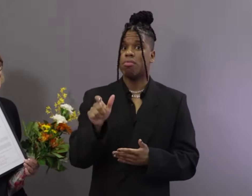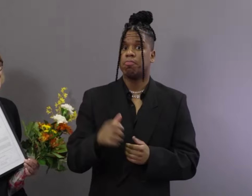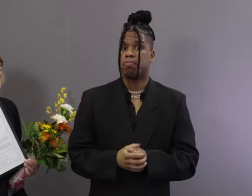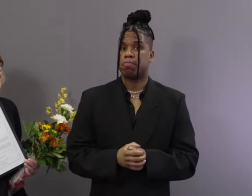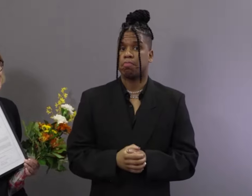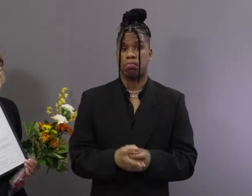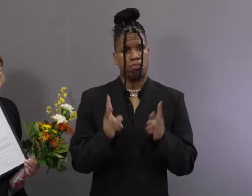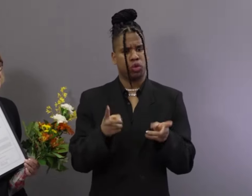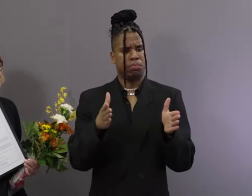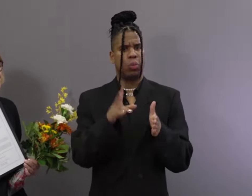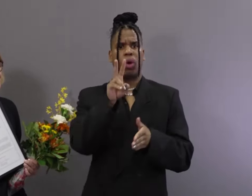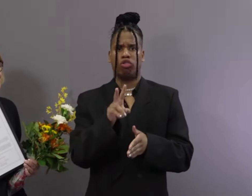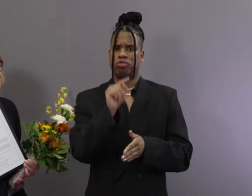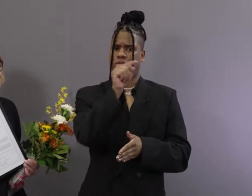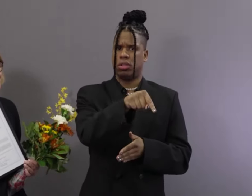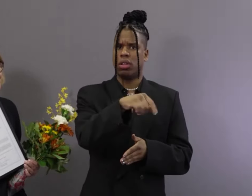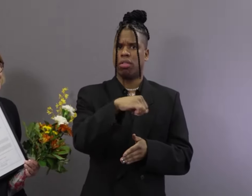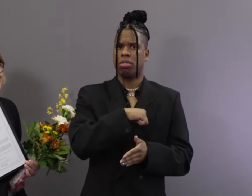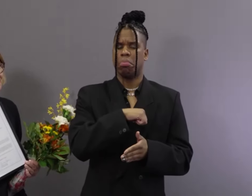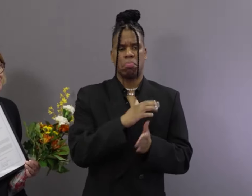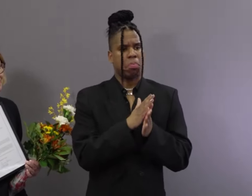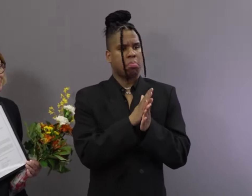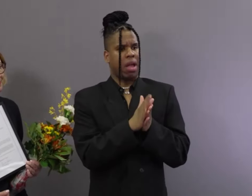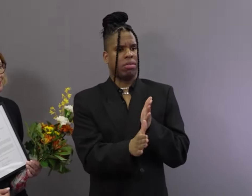olla ensimmäinen viittomakielinen juontaja.